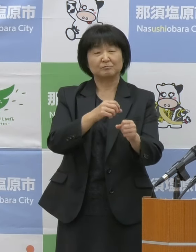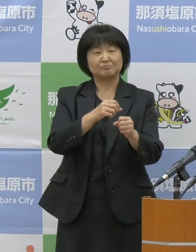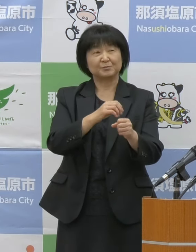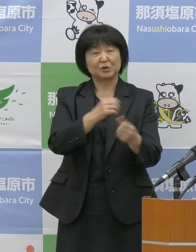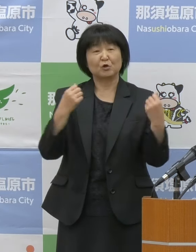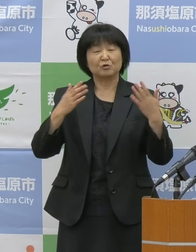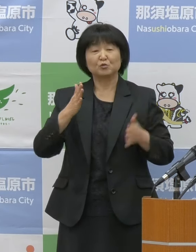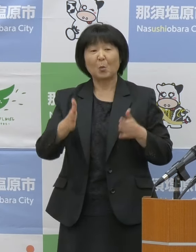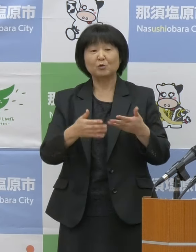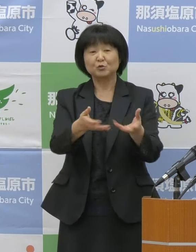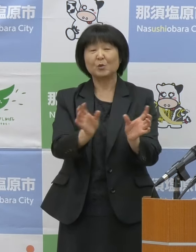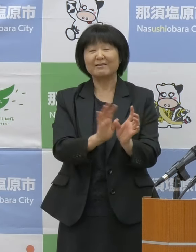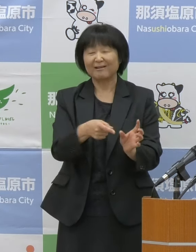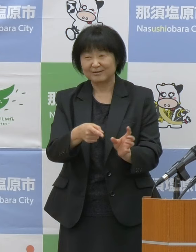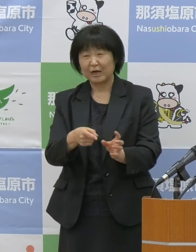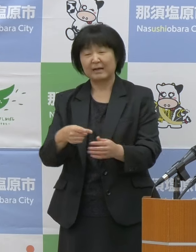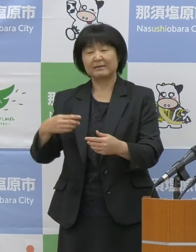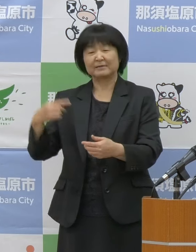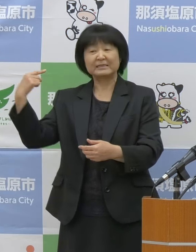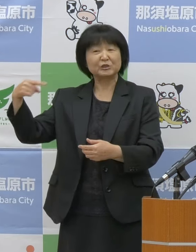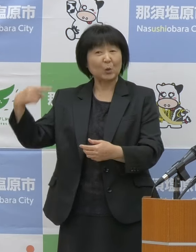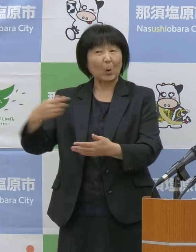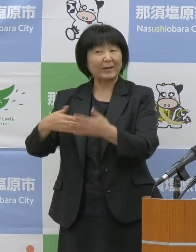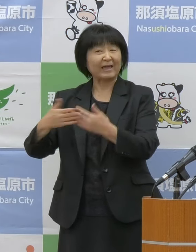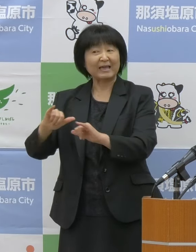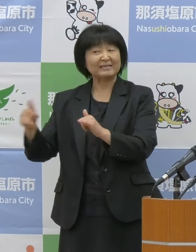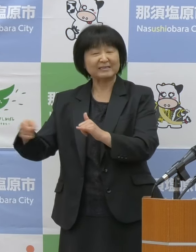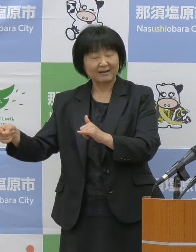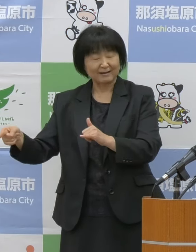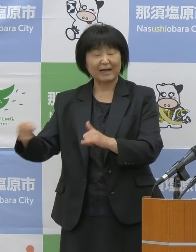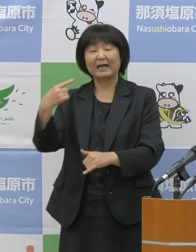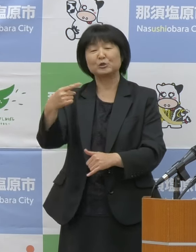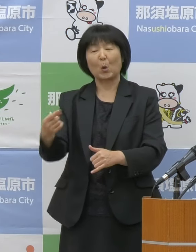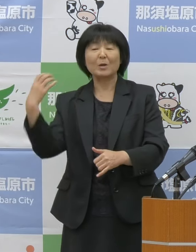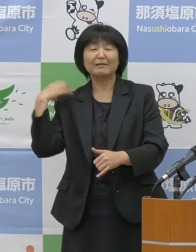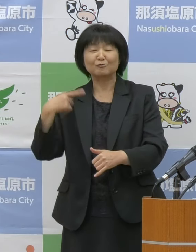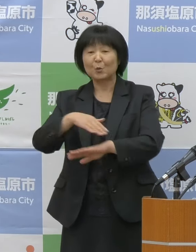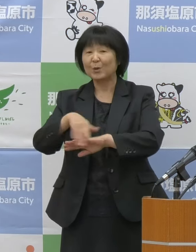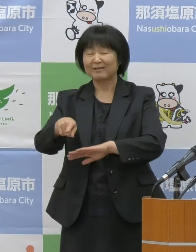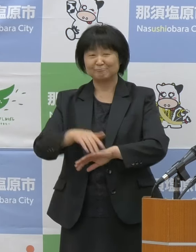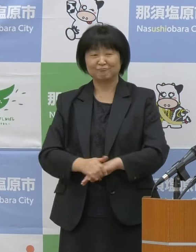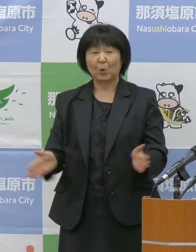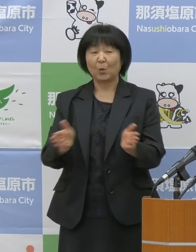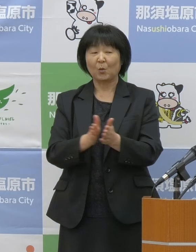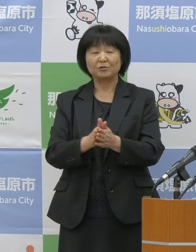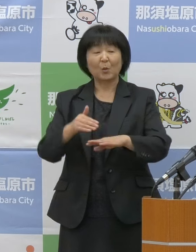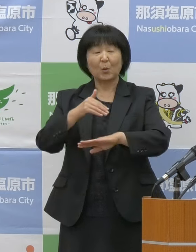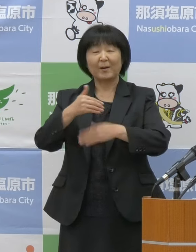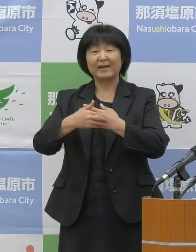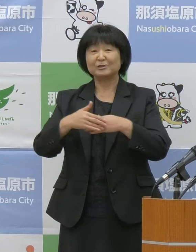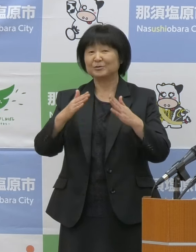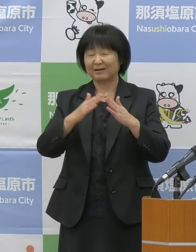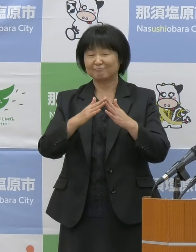ている経験豊富な地域の指導者が指導を行います。この合同練習会を通じて指導